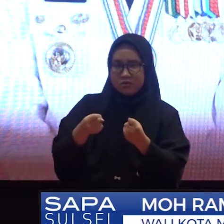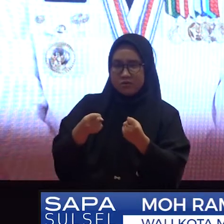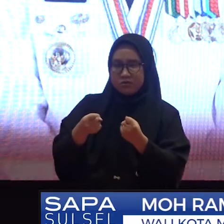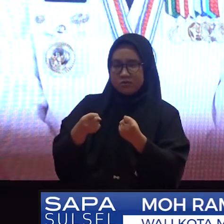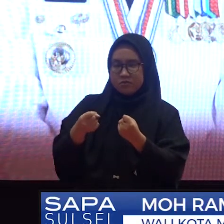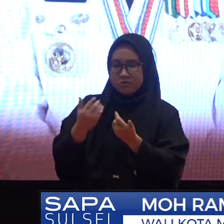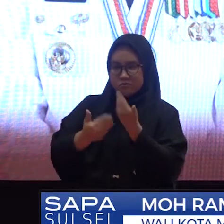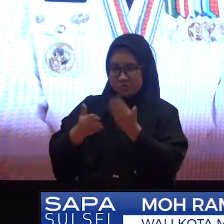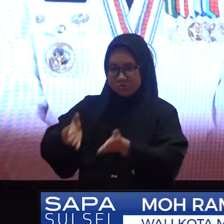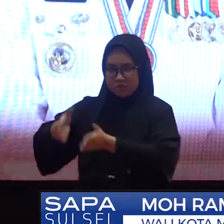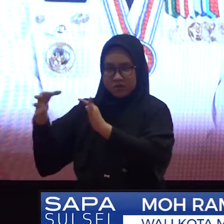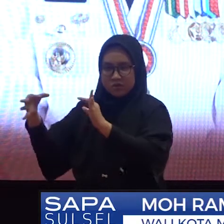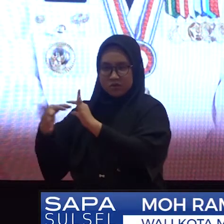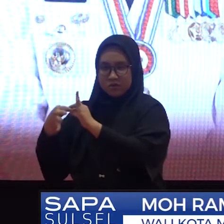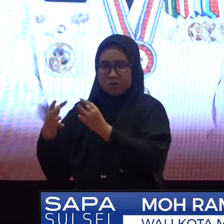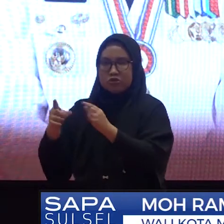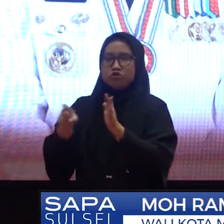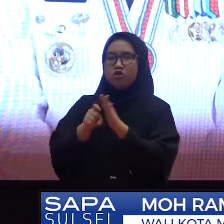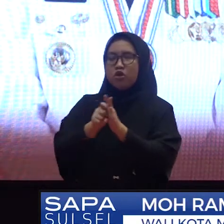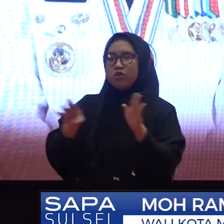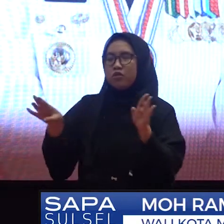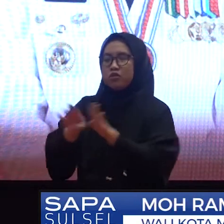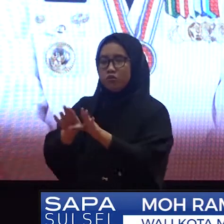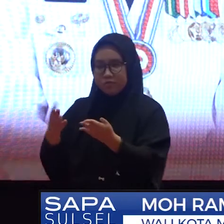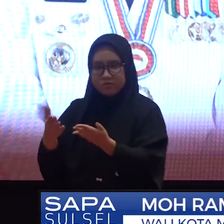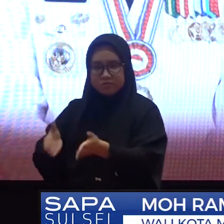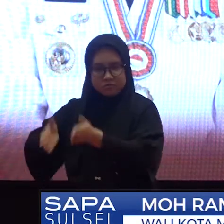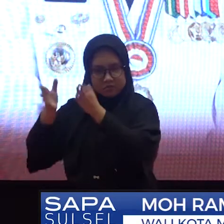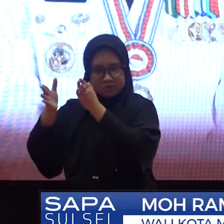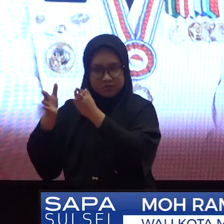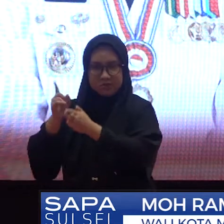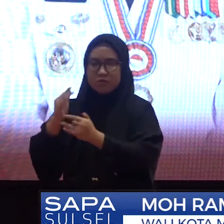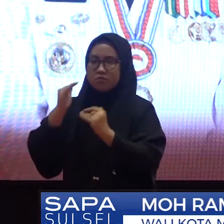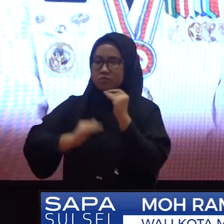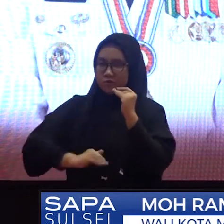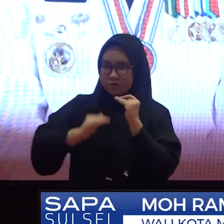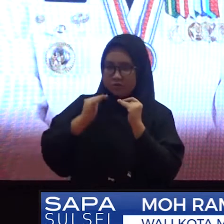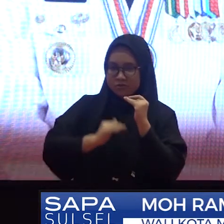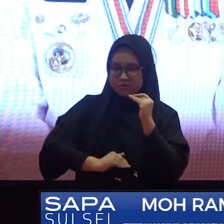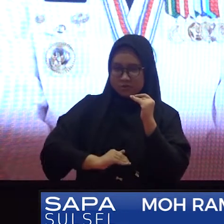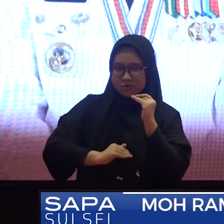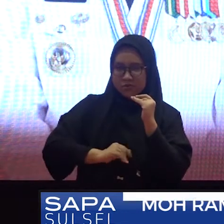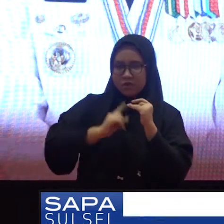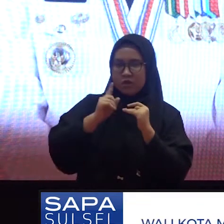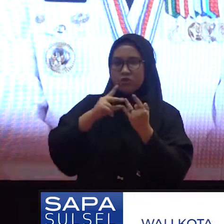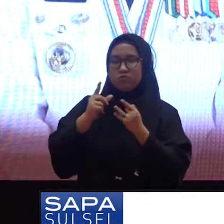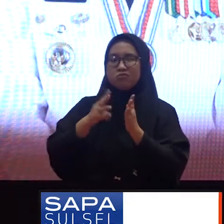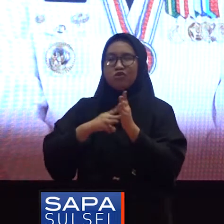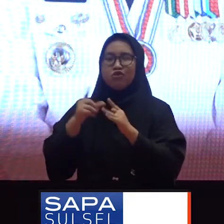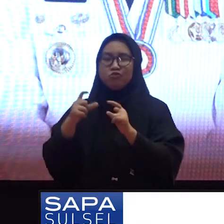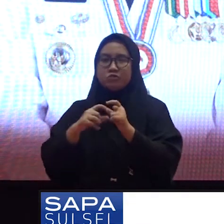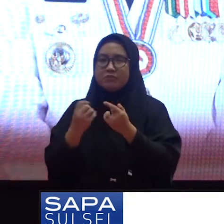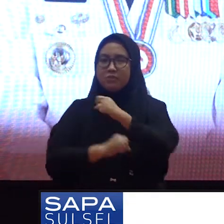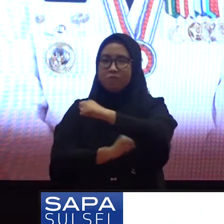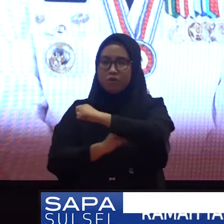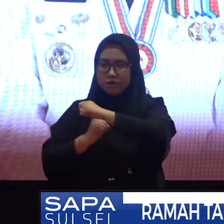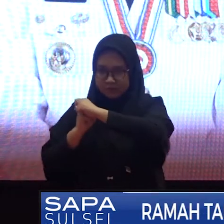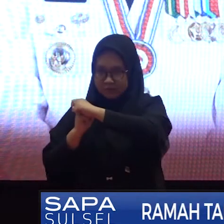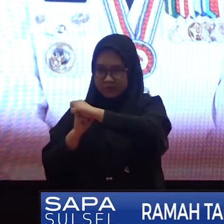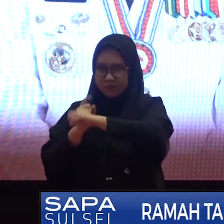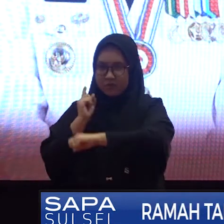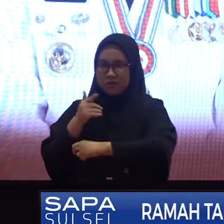akan rusak banyak pengusaha yang bangkrut akhirnya kesempatan kerja jadi menurun itu rumus-rumusnya semua jadi